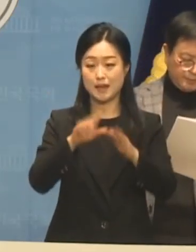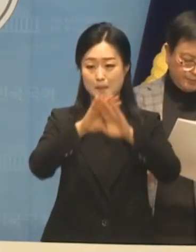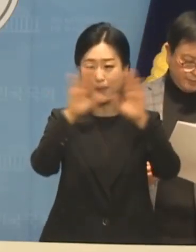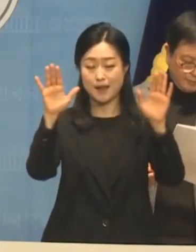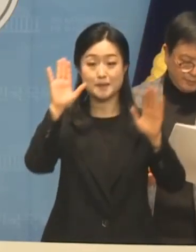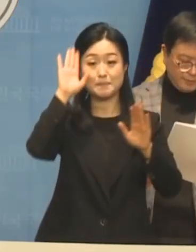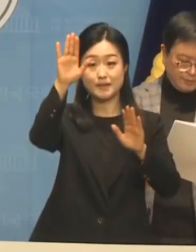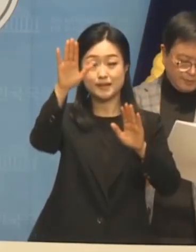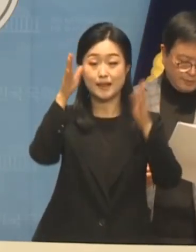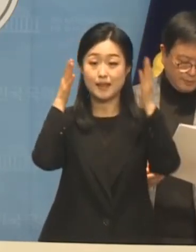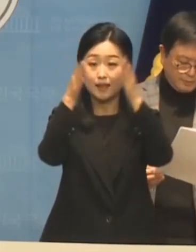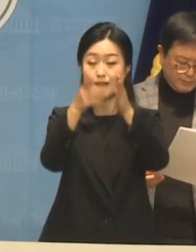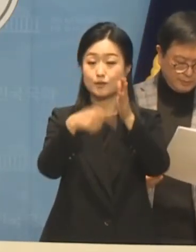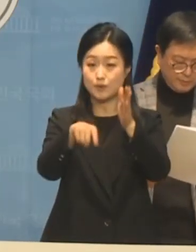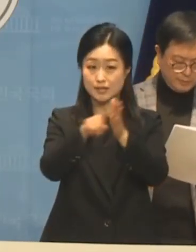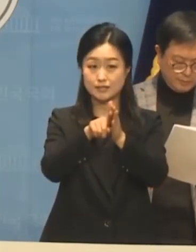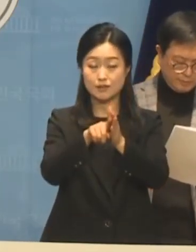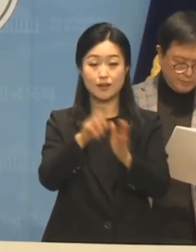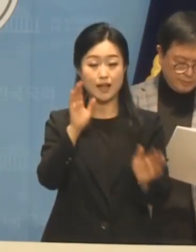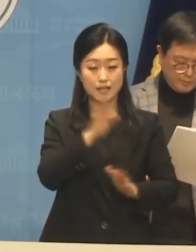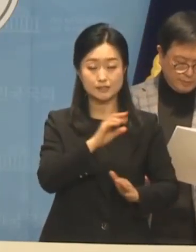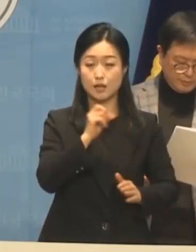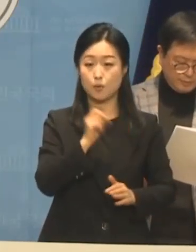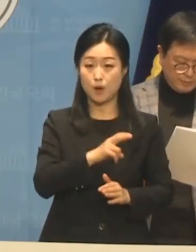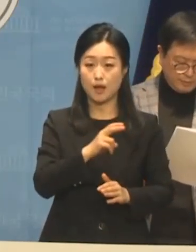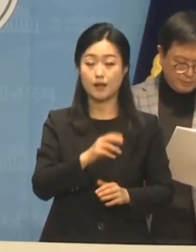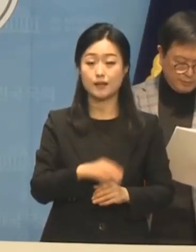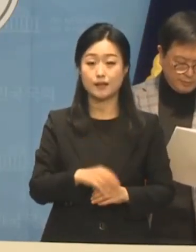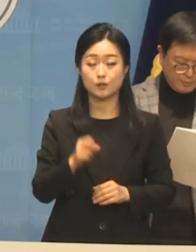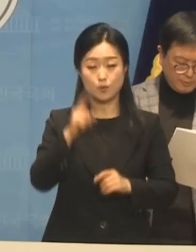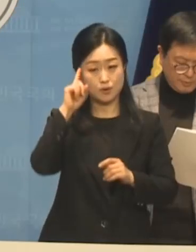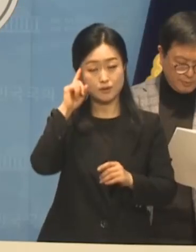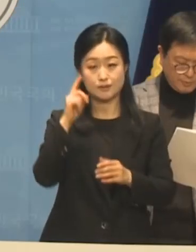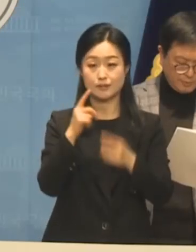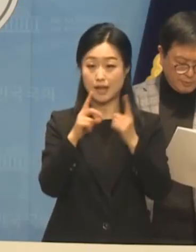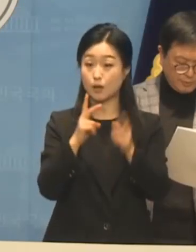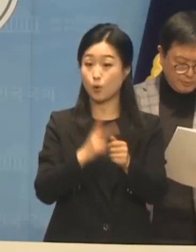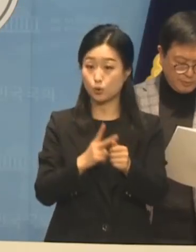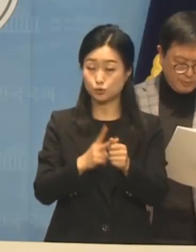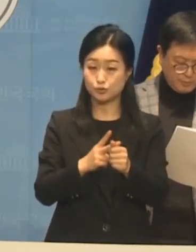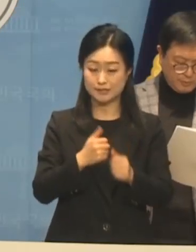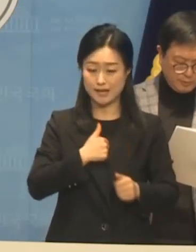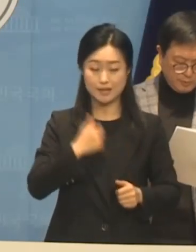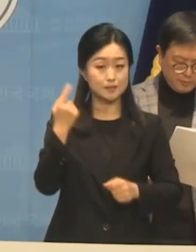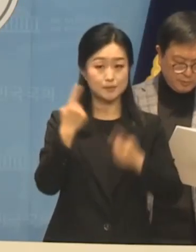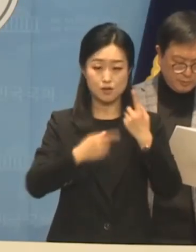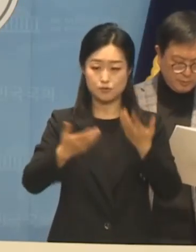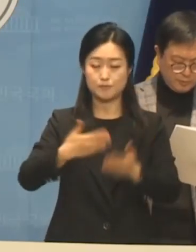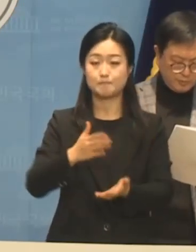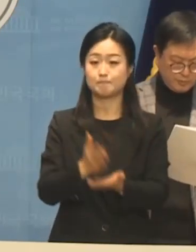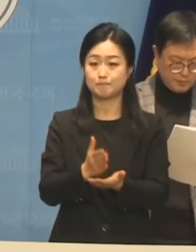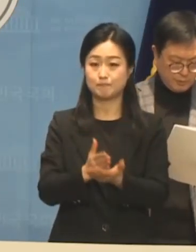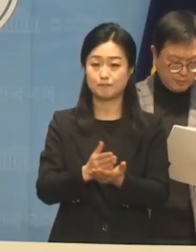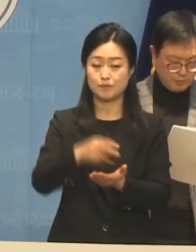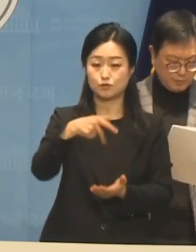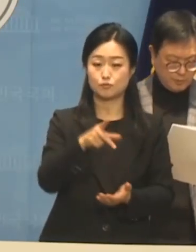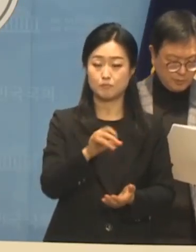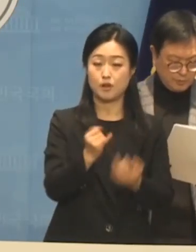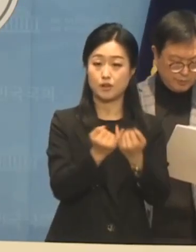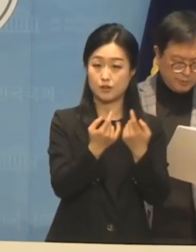수 있도록 더는 학생과 학계의 자긍심을 훼손하는 일이 없도록